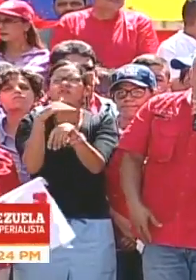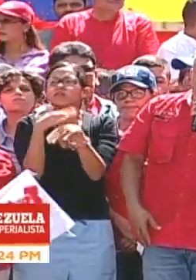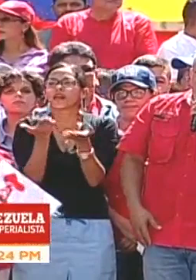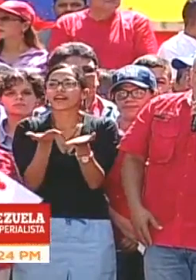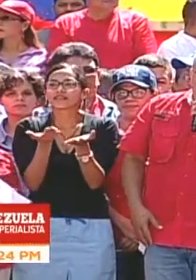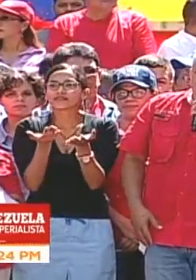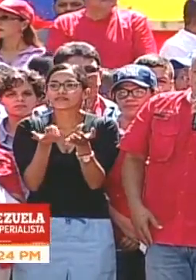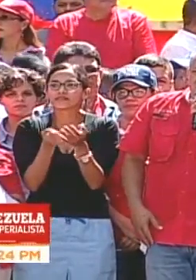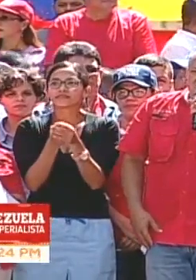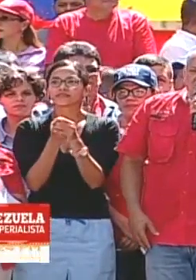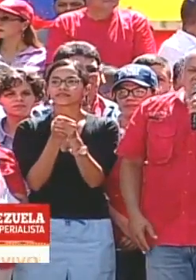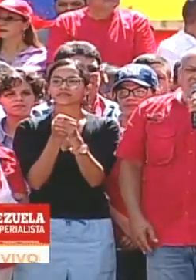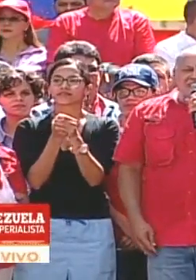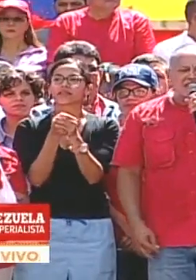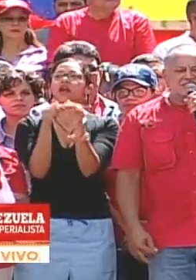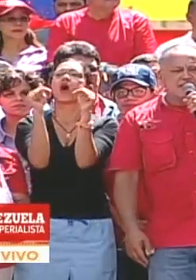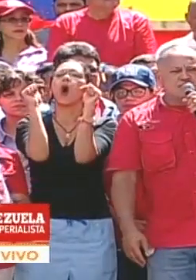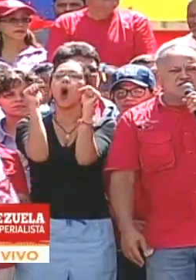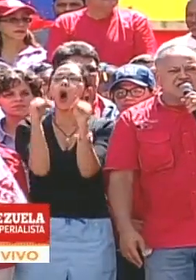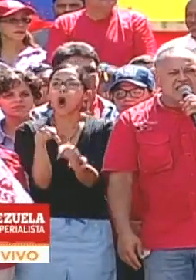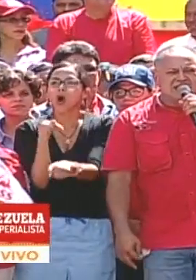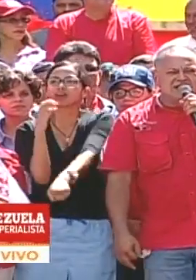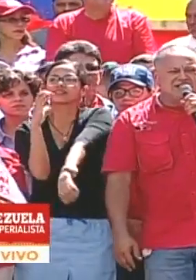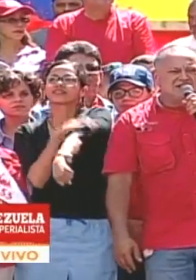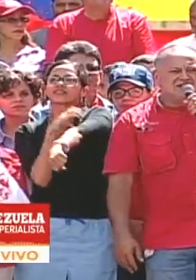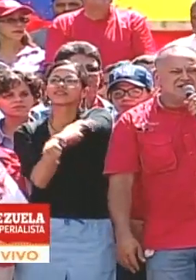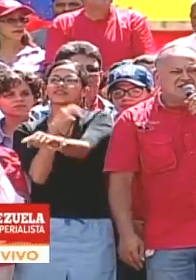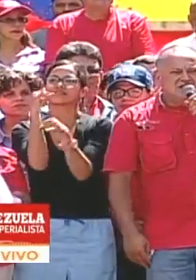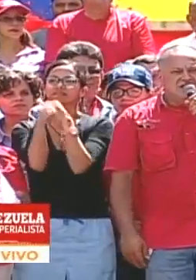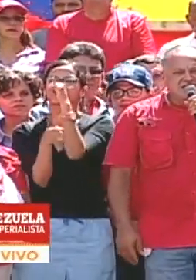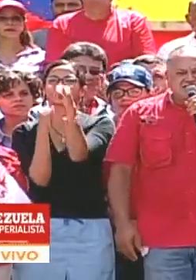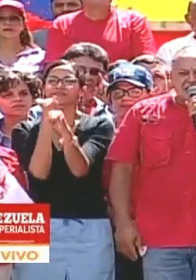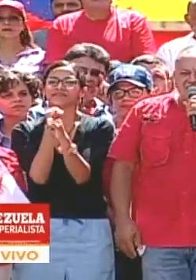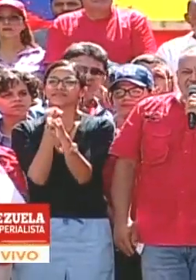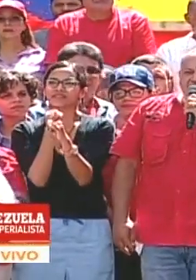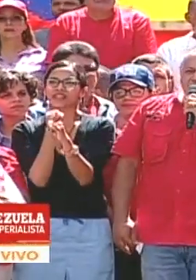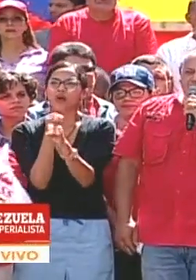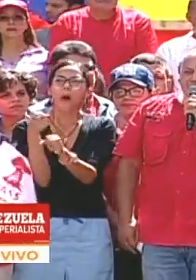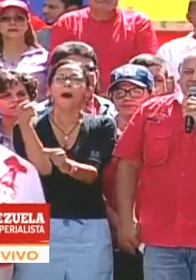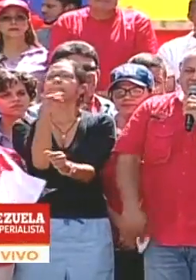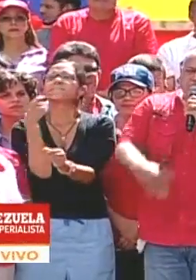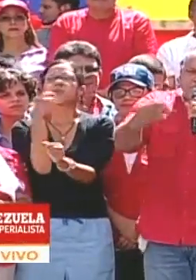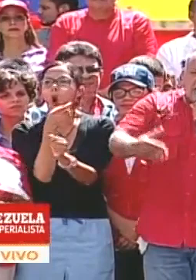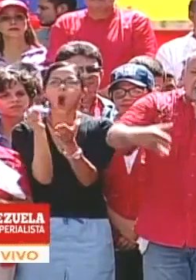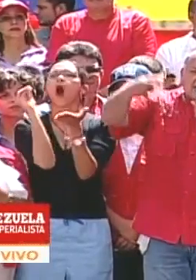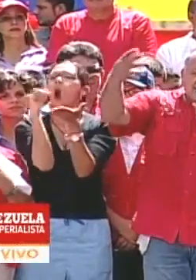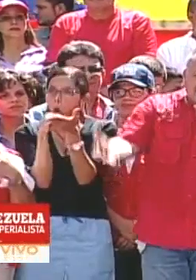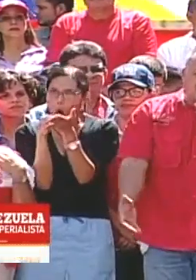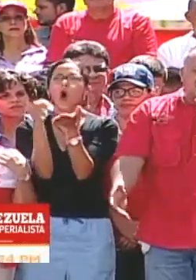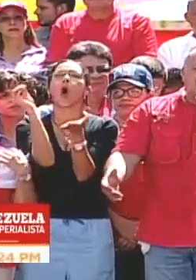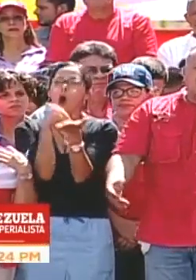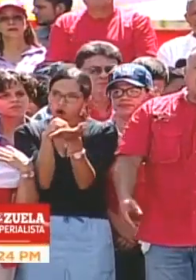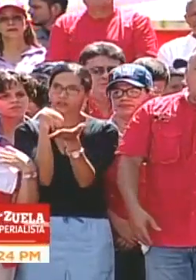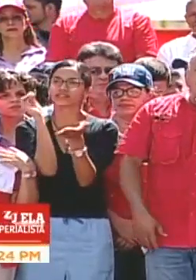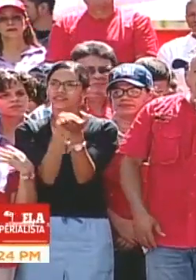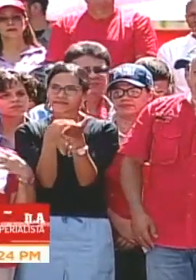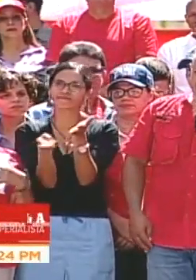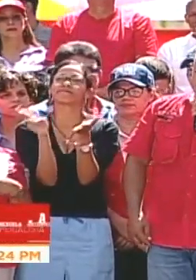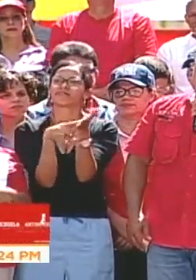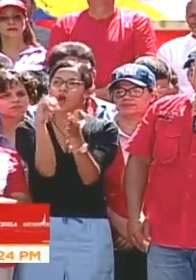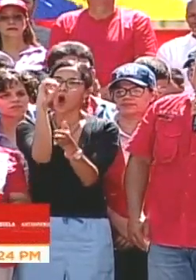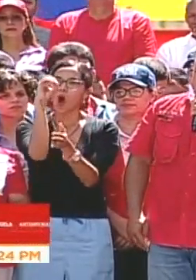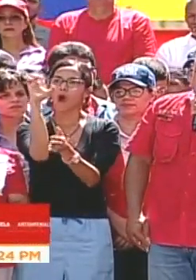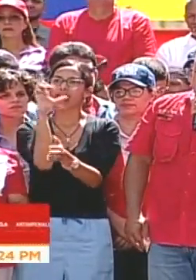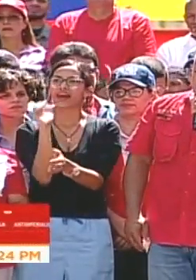hoy. Hoy la derecha mundial intenta nuevamente desde la